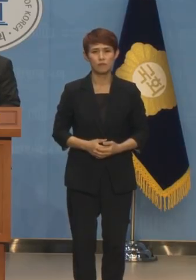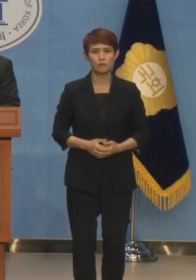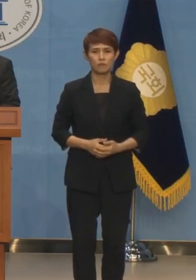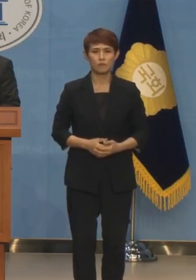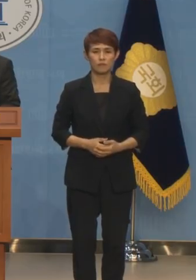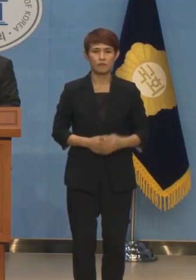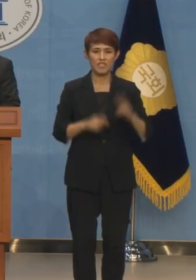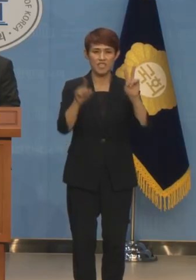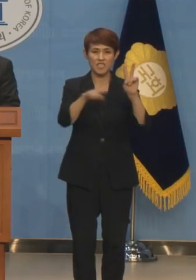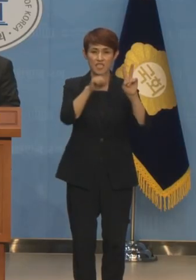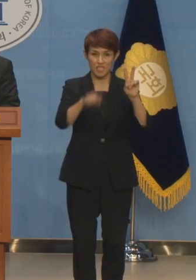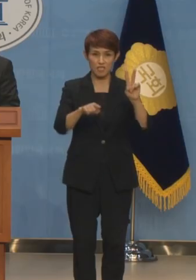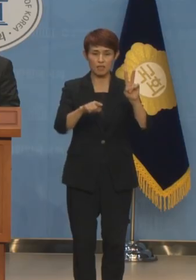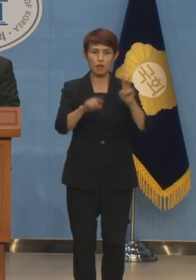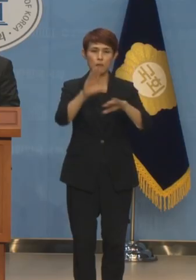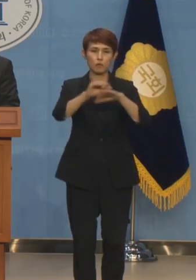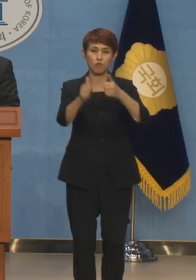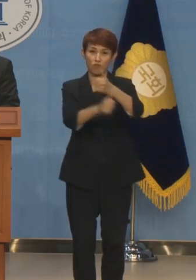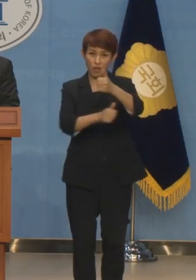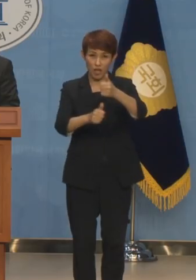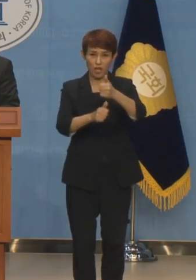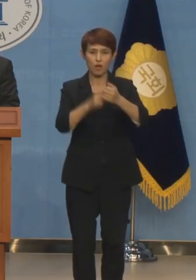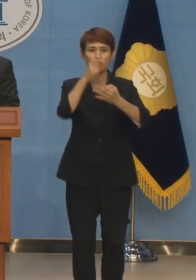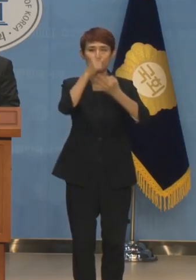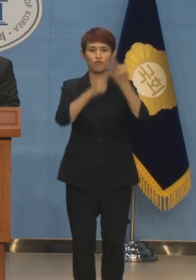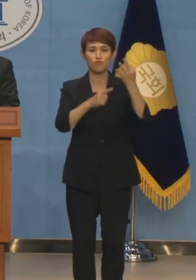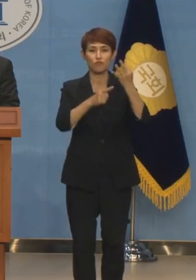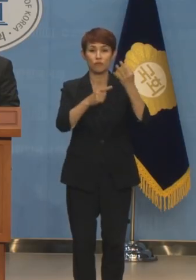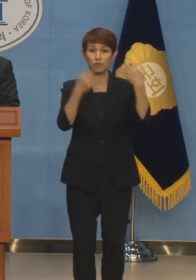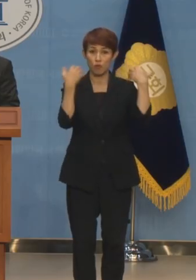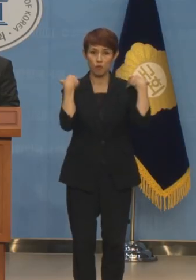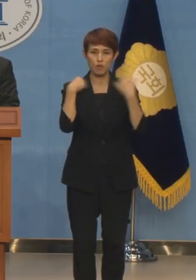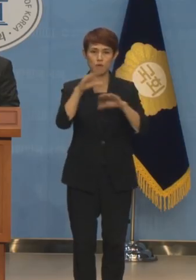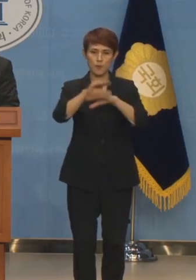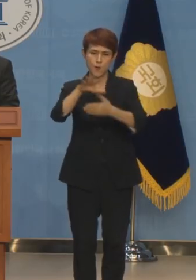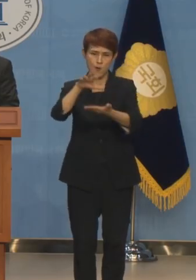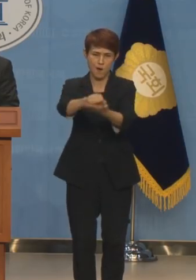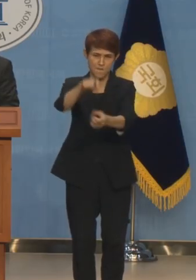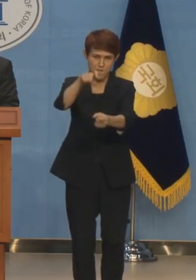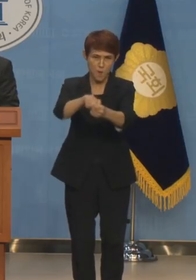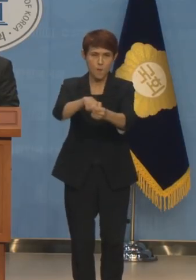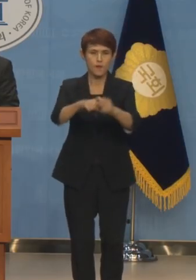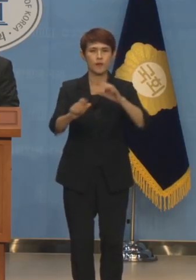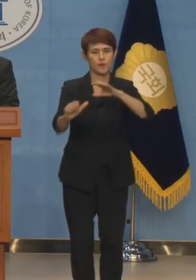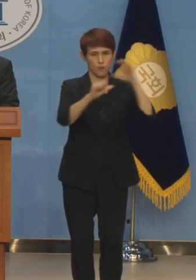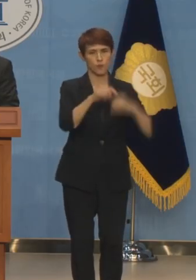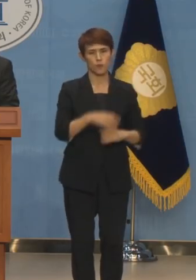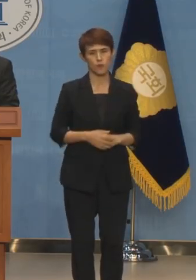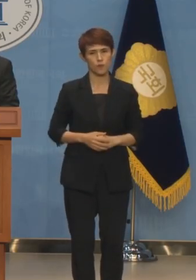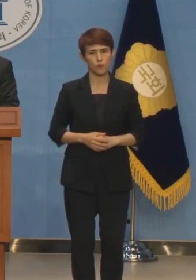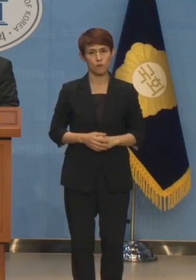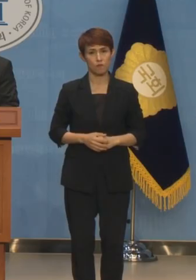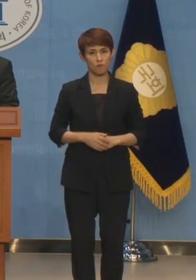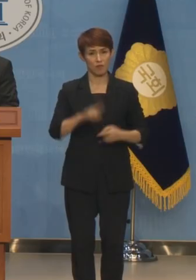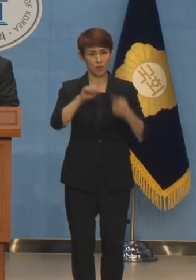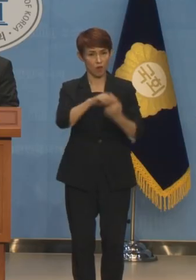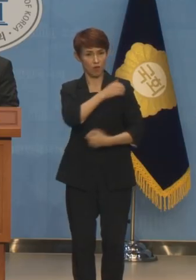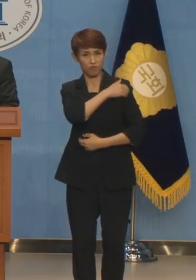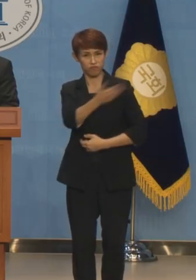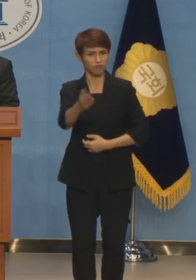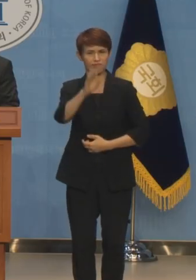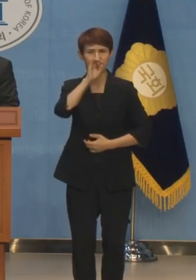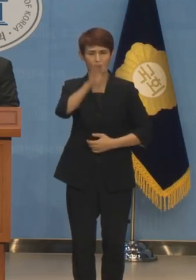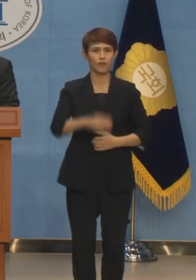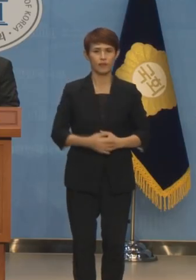무질서한 2인 체제의 방통위는 윤석열 정권의 방송 장악을 위한 수단에 불과합니다. 더 이상 이런 위법적인